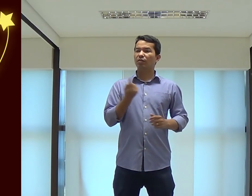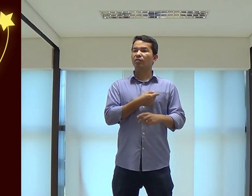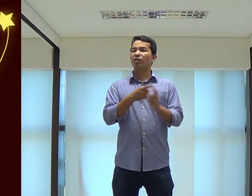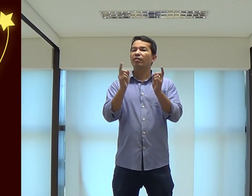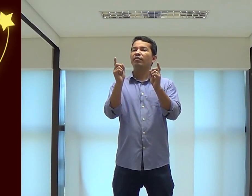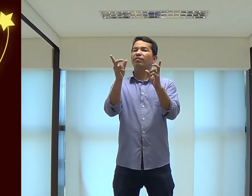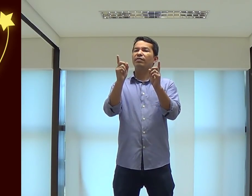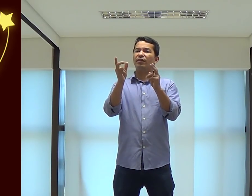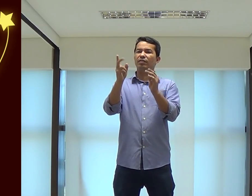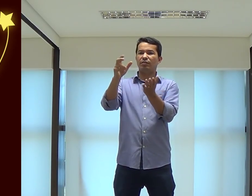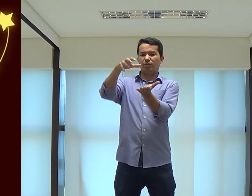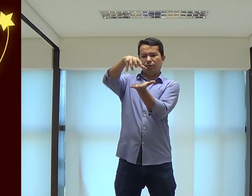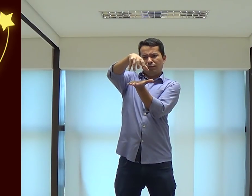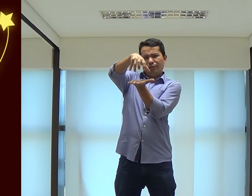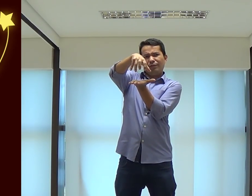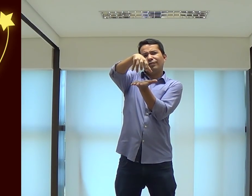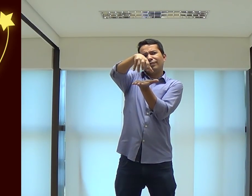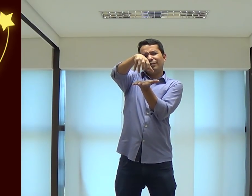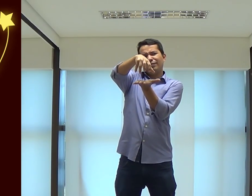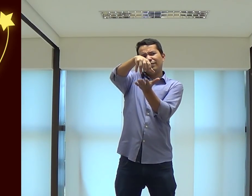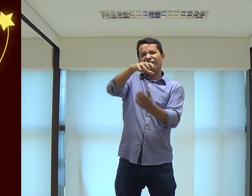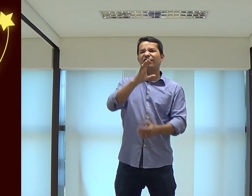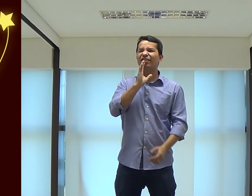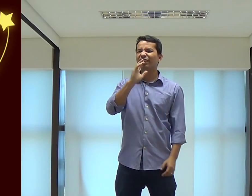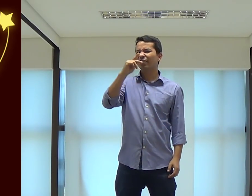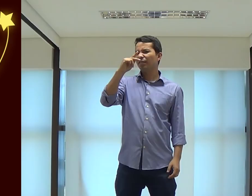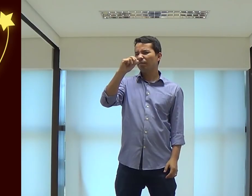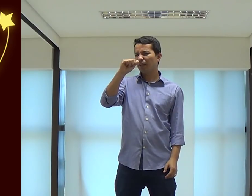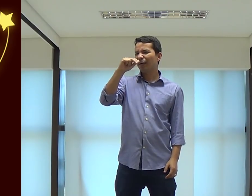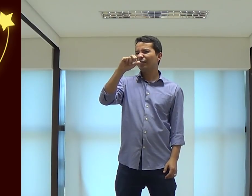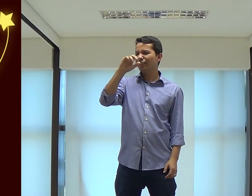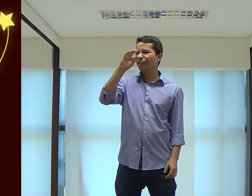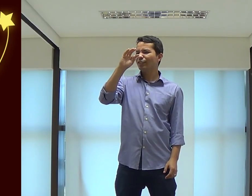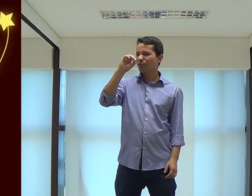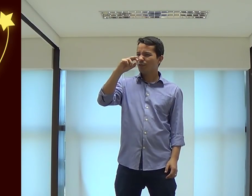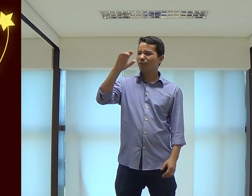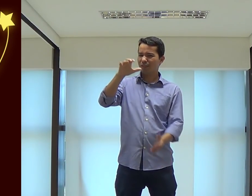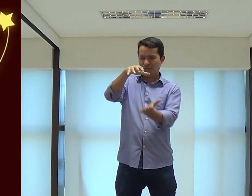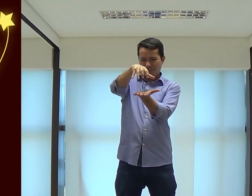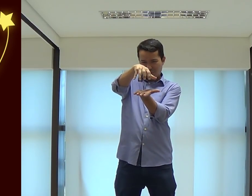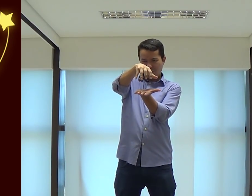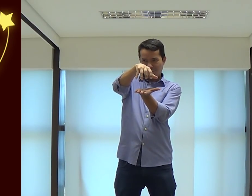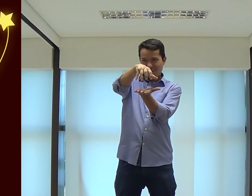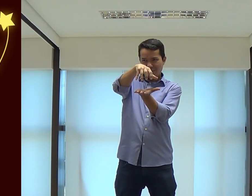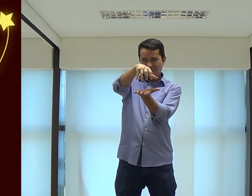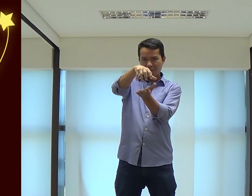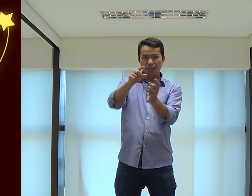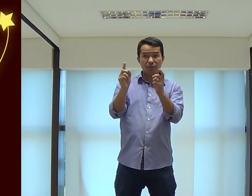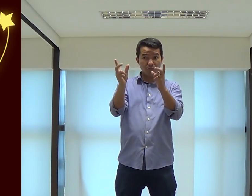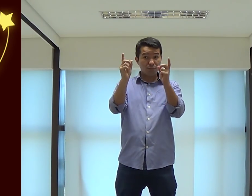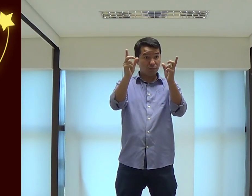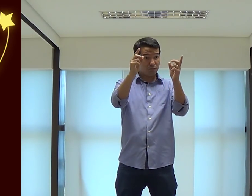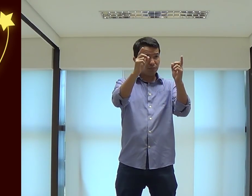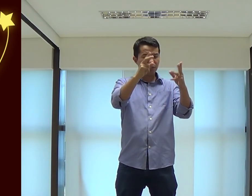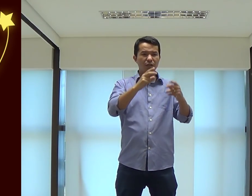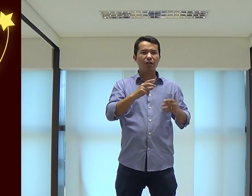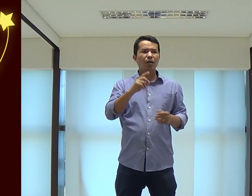Agora aqui na Bíblia, a gente está vendendo o Efesitônio. Conhecem? O Panetone, né? Esse é o sinal. A gente está